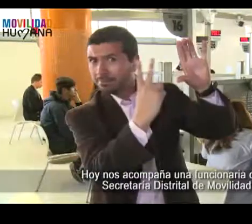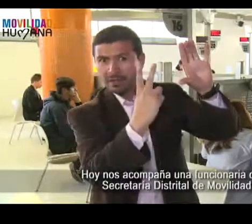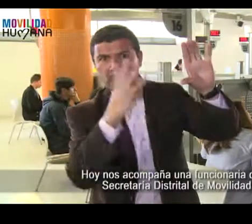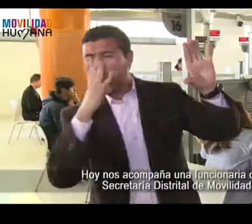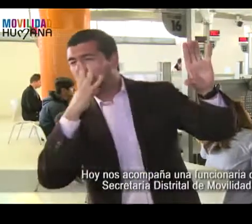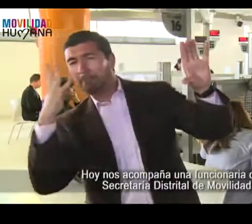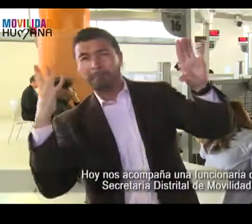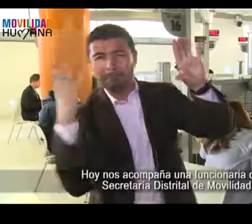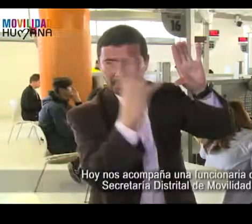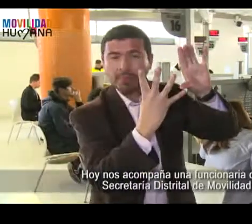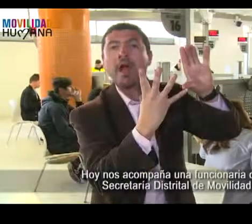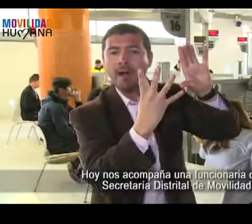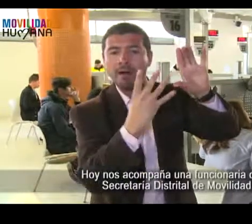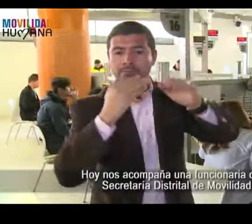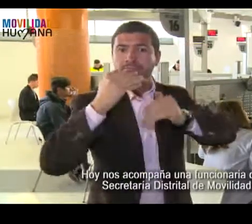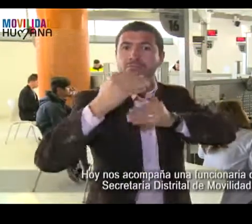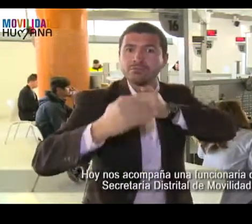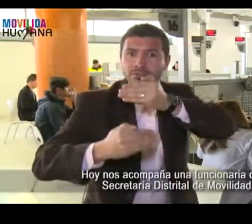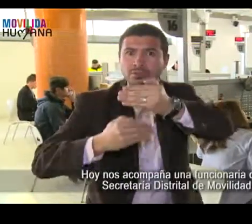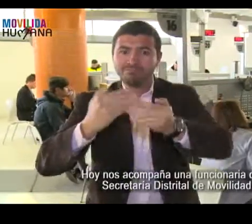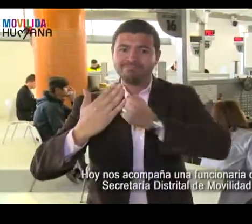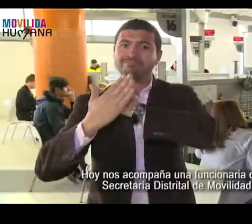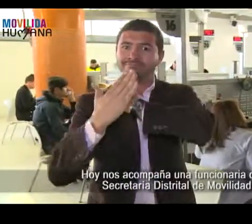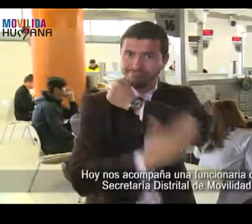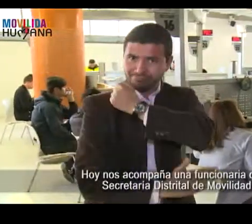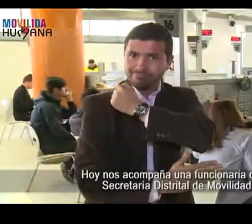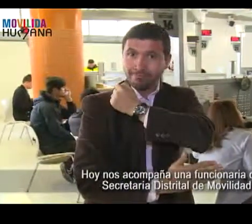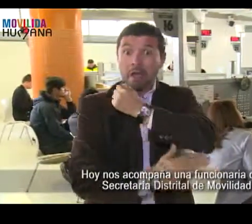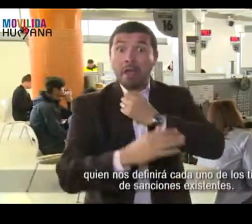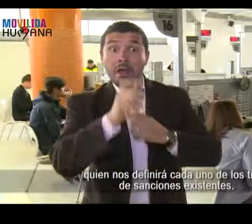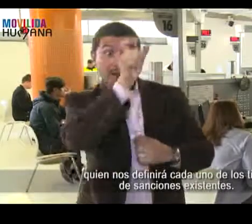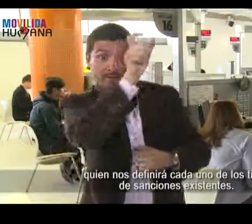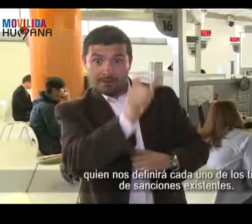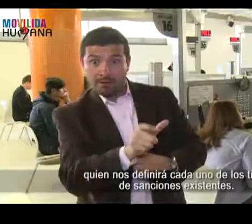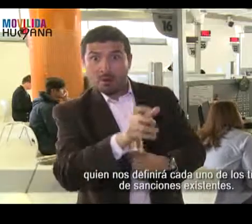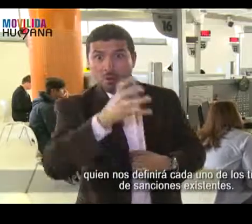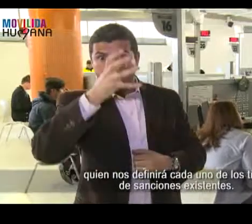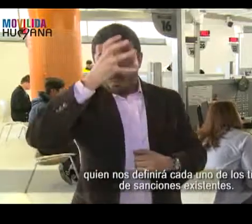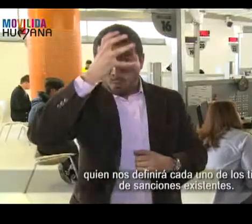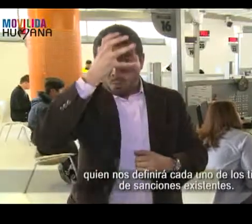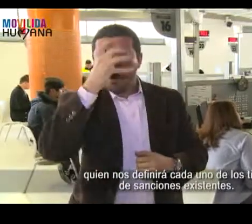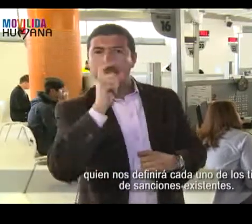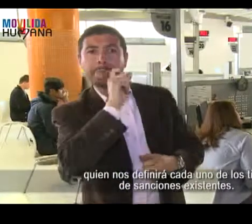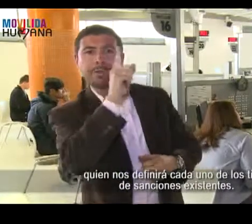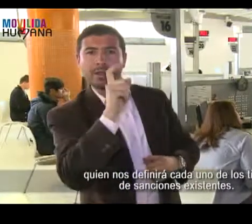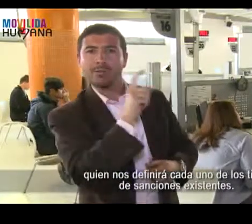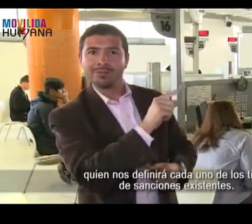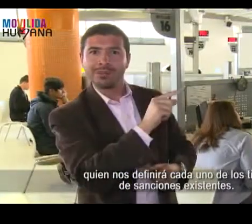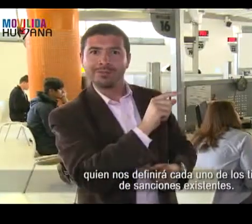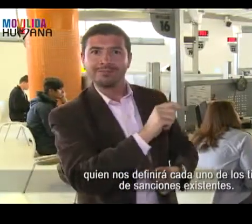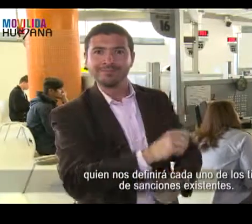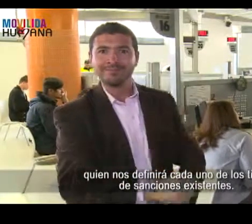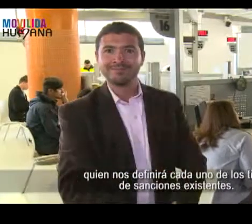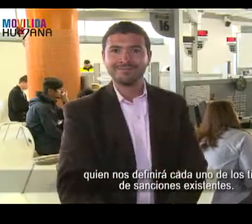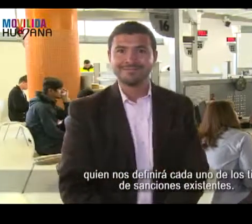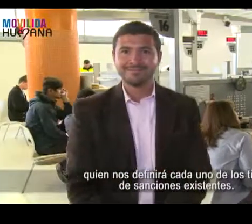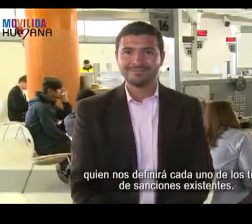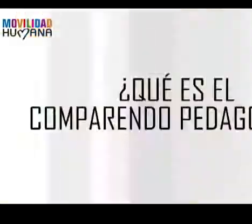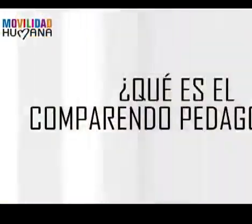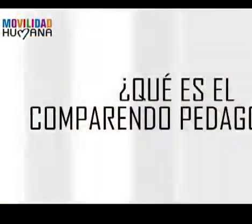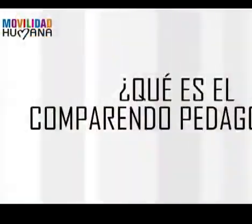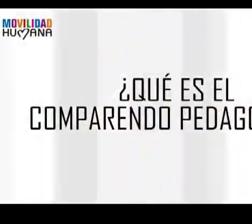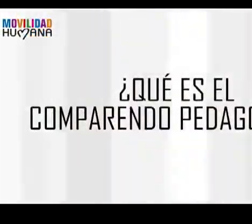nos acompaña una funcionaria de la Secretaría Distrital de Movilidad quien nos definirá cada uno de los tipos de